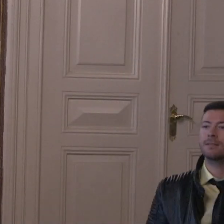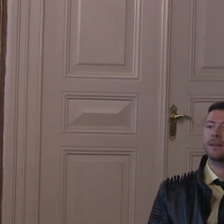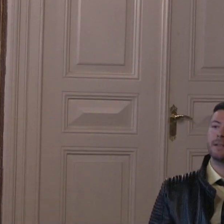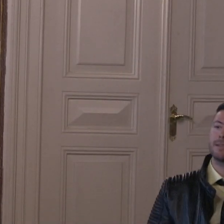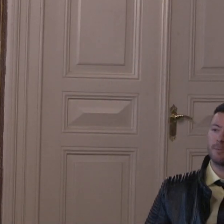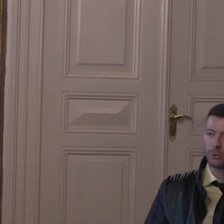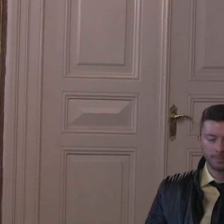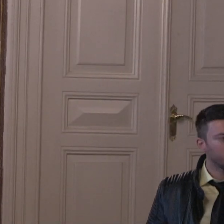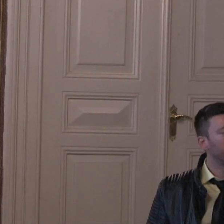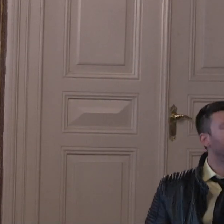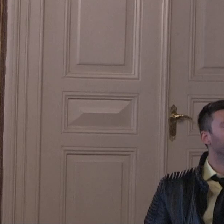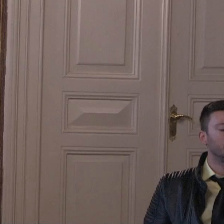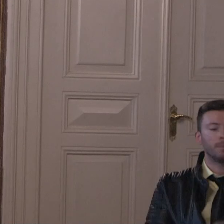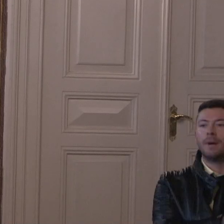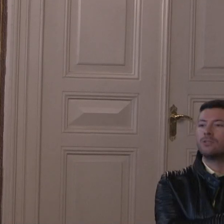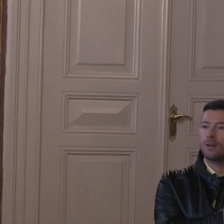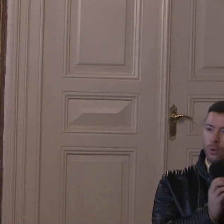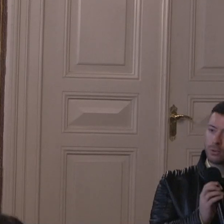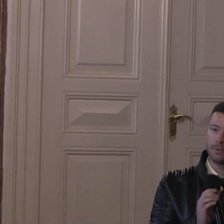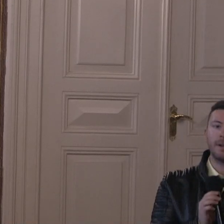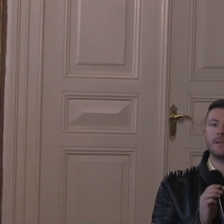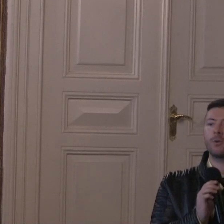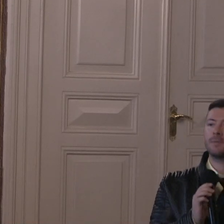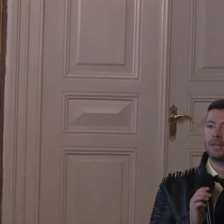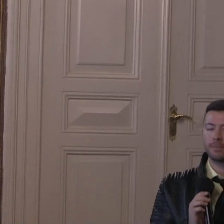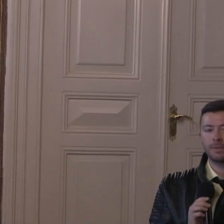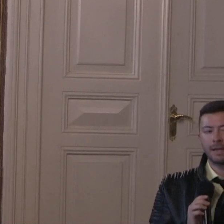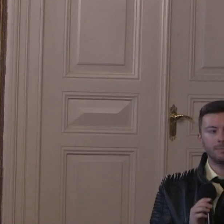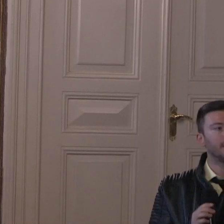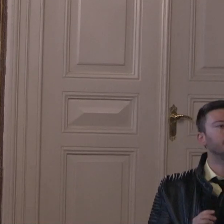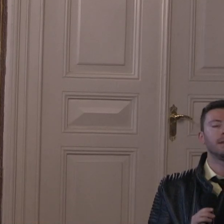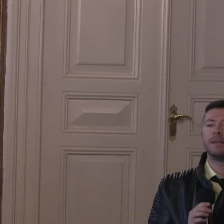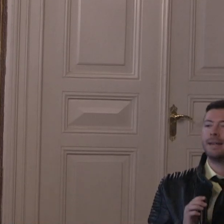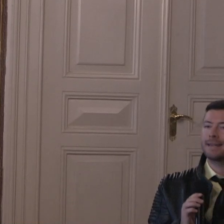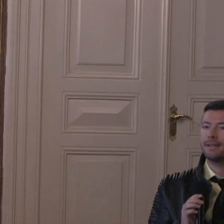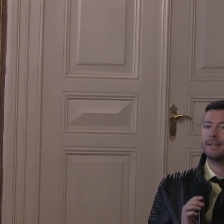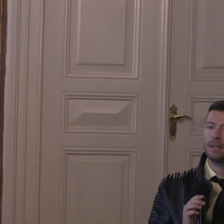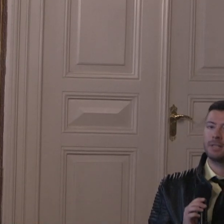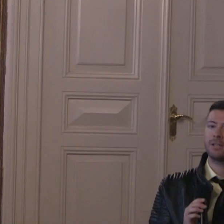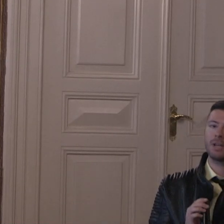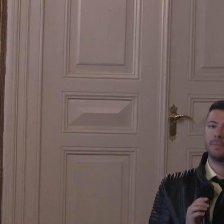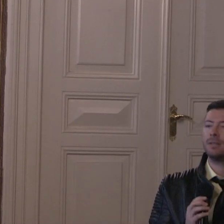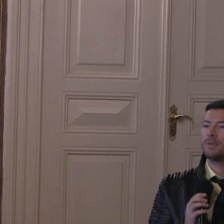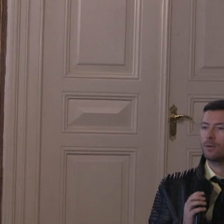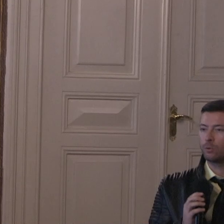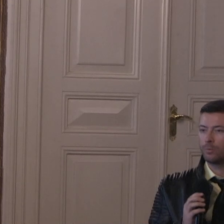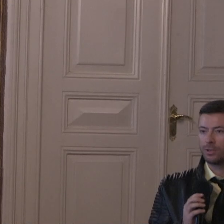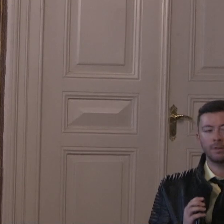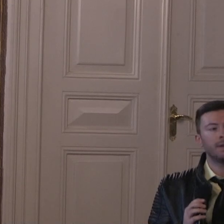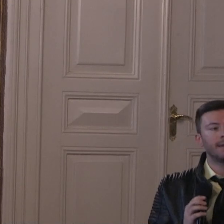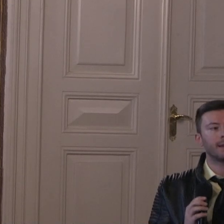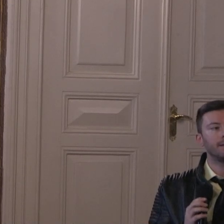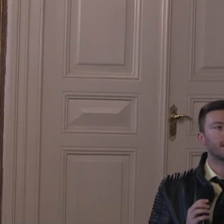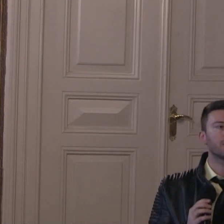Hepinize saygıyla selam ediyorum. Ben Can Koç, felsefe öğretmeniyim. Kendim de engellilik deneyimini yaşayan bir birey olduğum